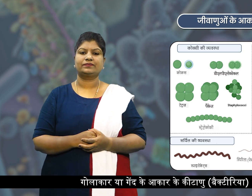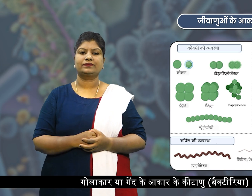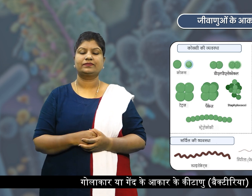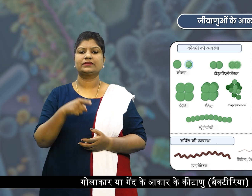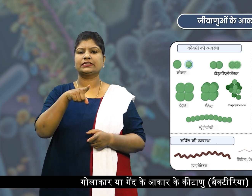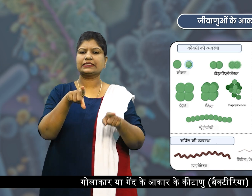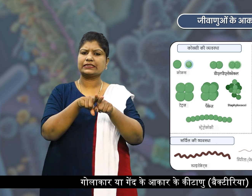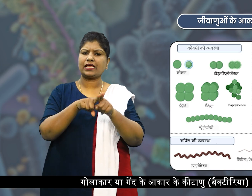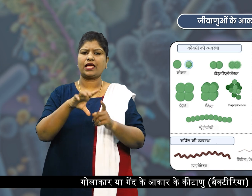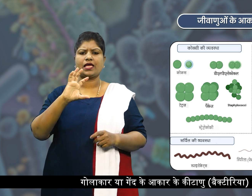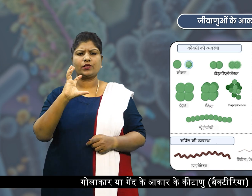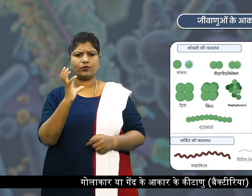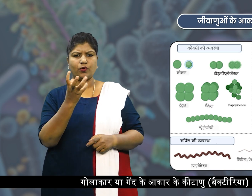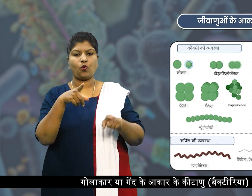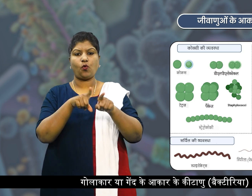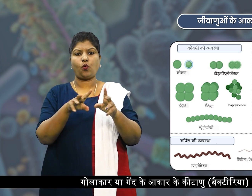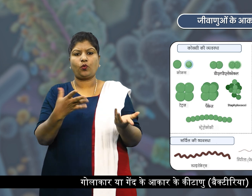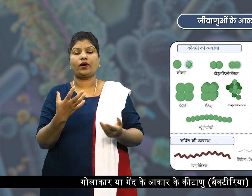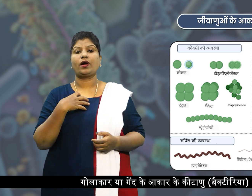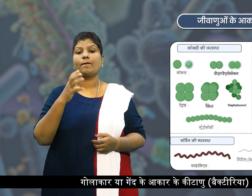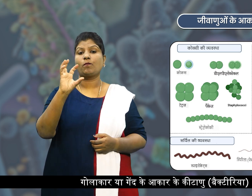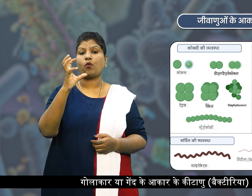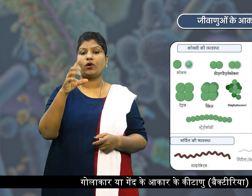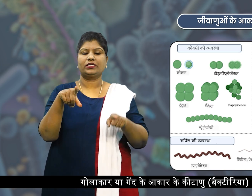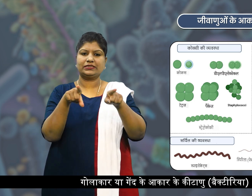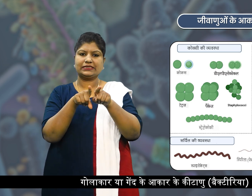गोलाकार या गेंद के आकार के कीटाणु बैक्टीरिया।